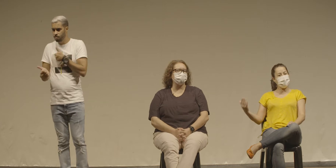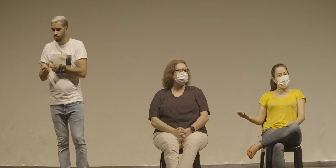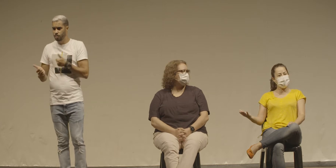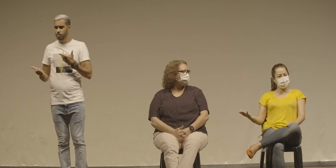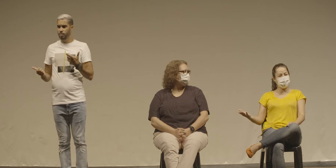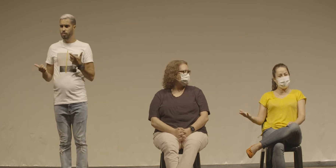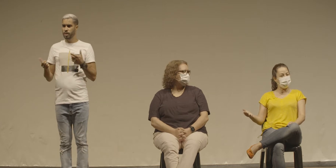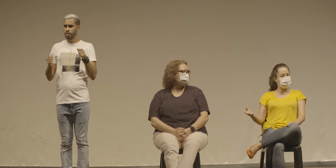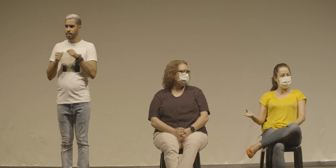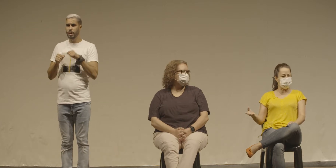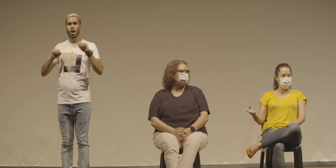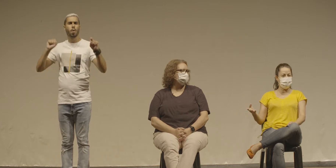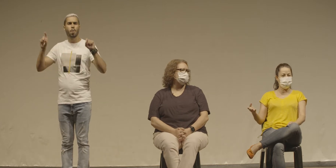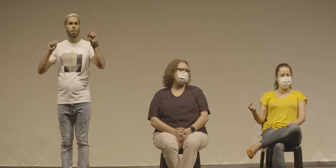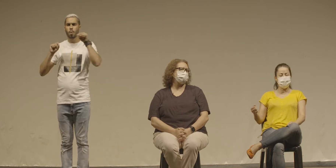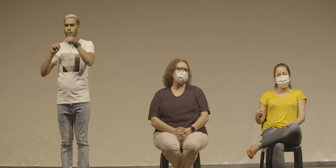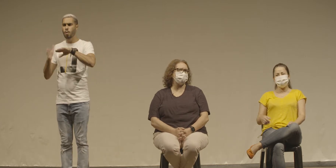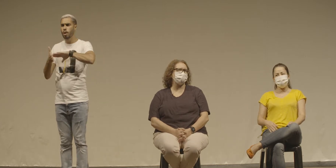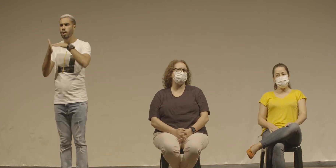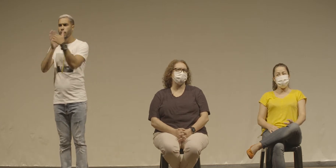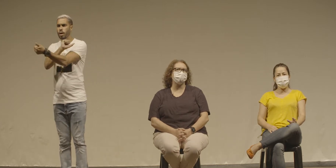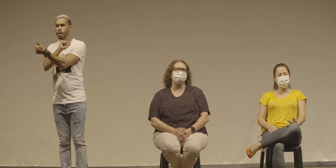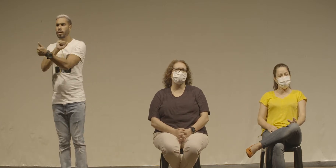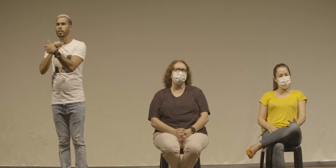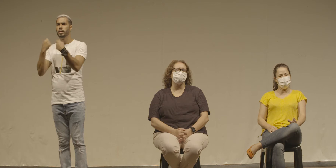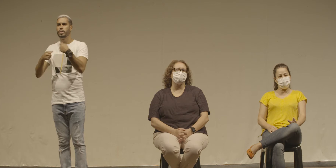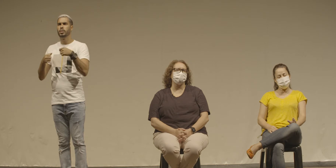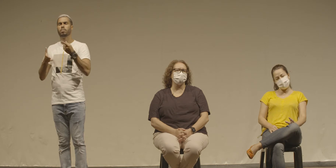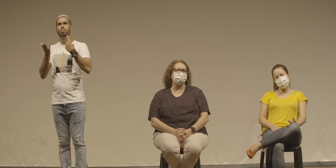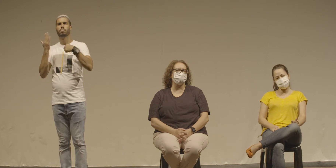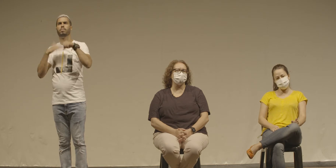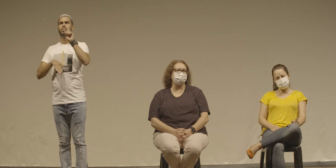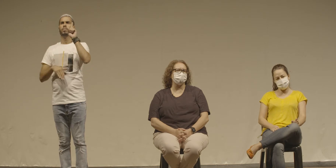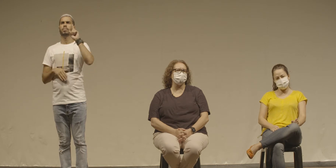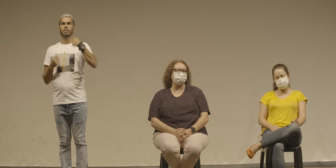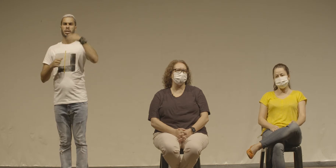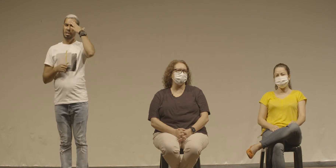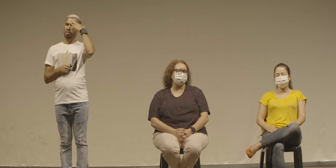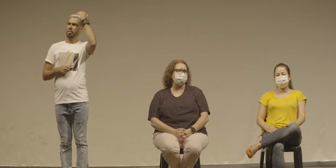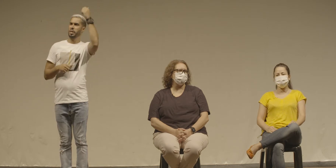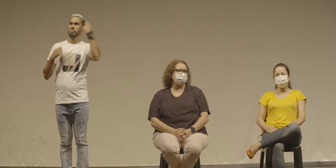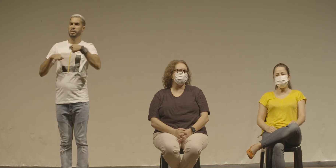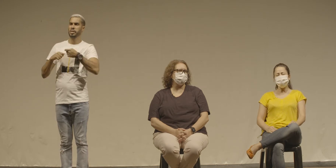que ele era há um tempo atrás, principalmente nas escolas, vai fazer a diferença.